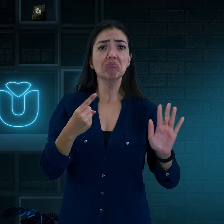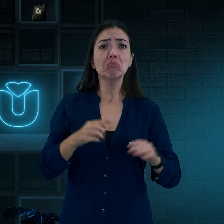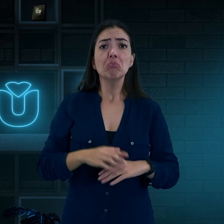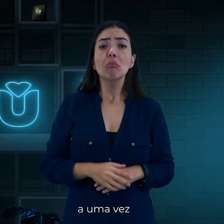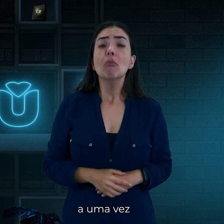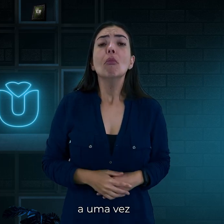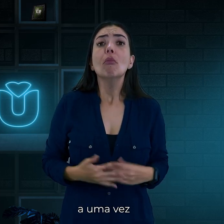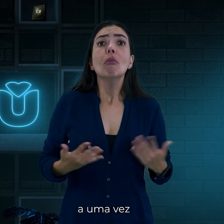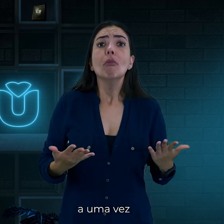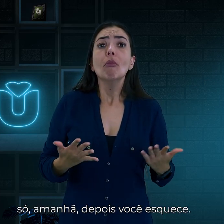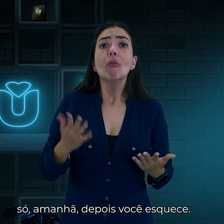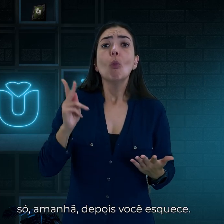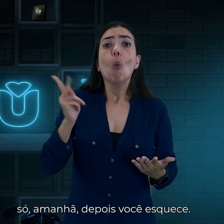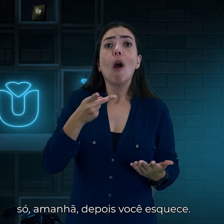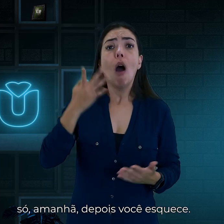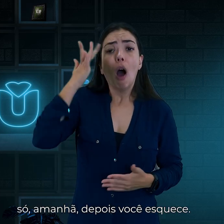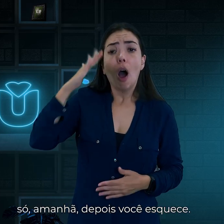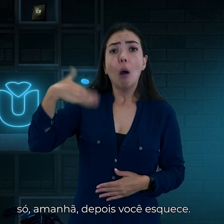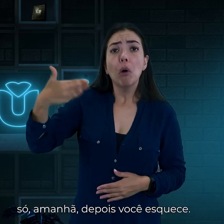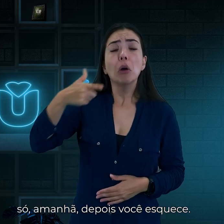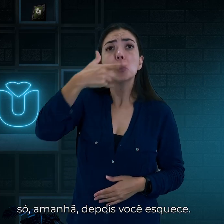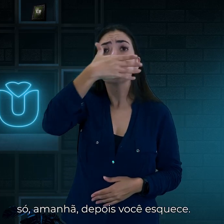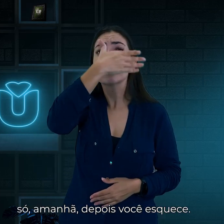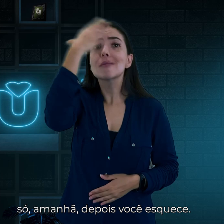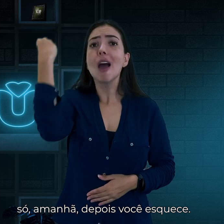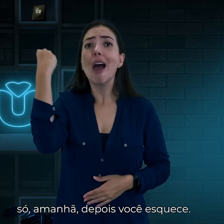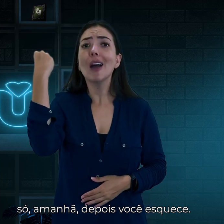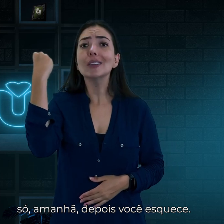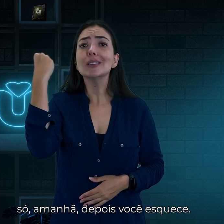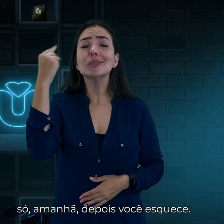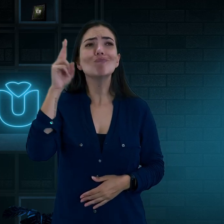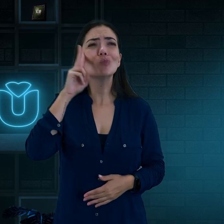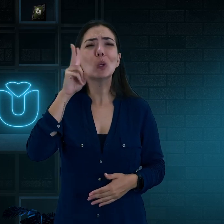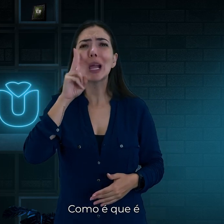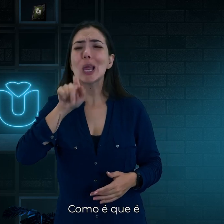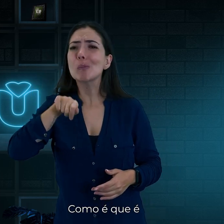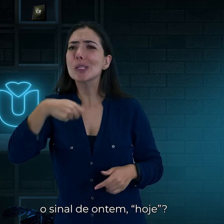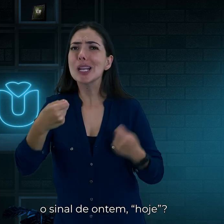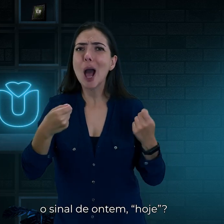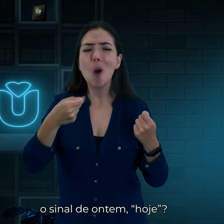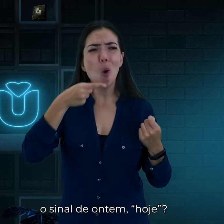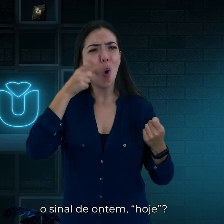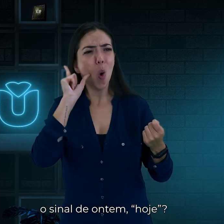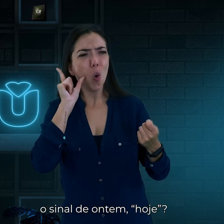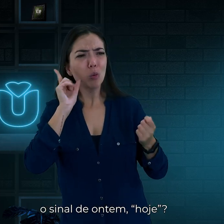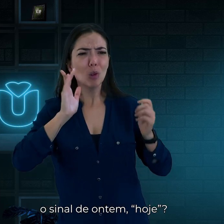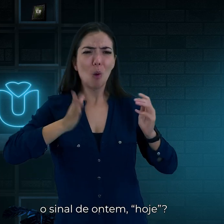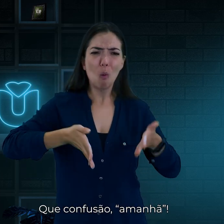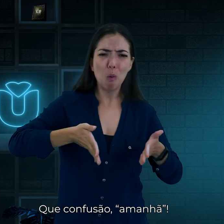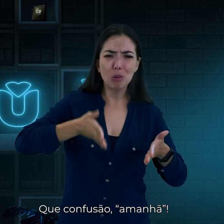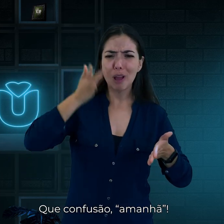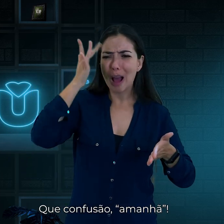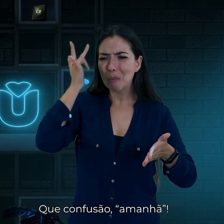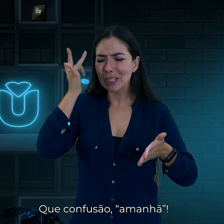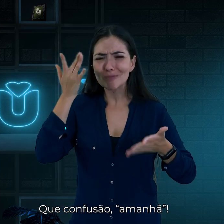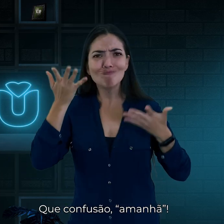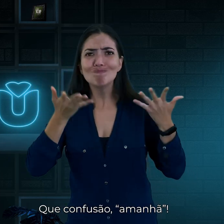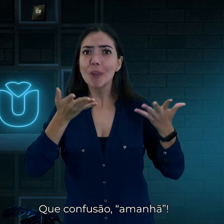Ah, uma vez só. Amanhã, depois você esquece. Como é que é o sinal de ontem, hoje? Que confusão, amanhã.